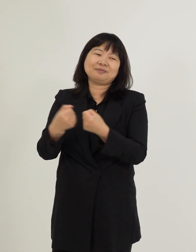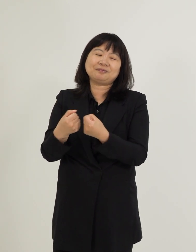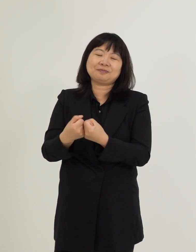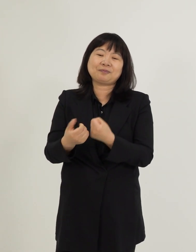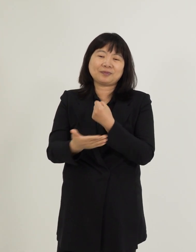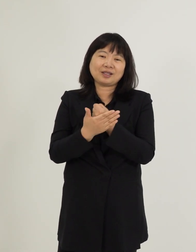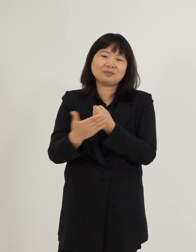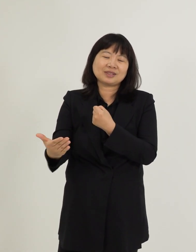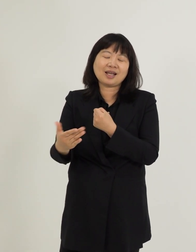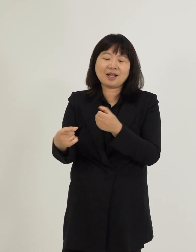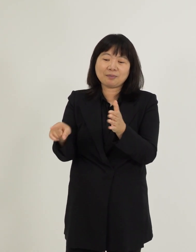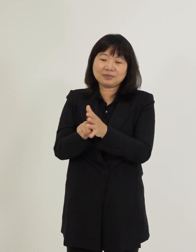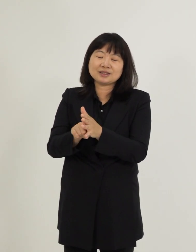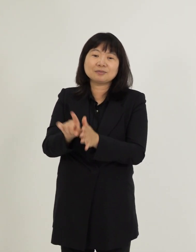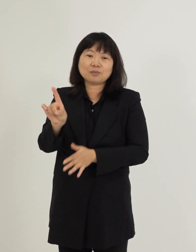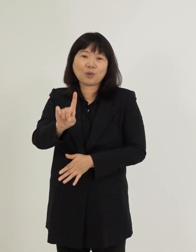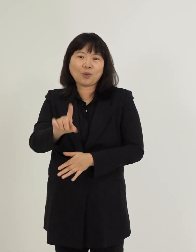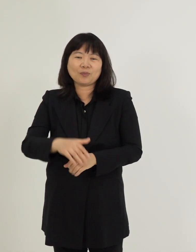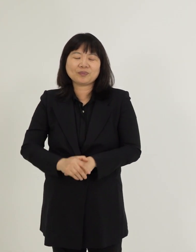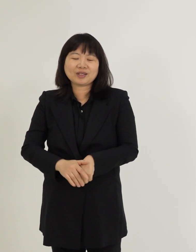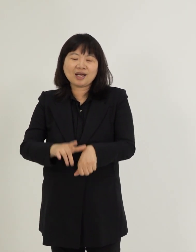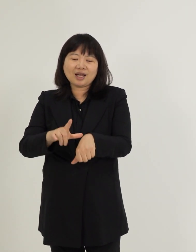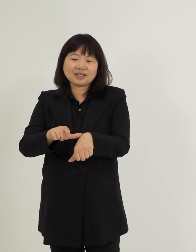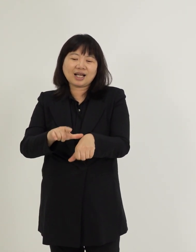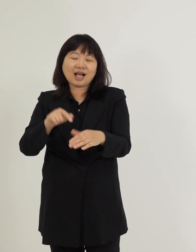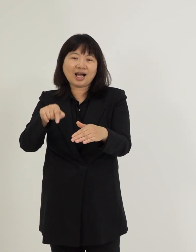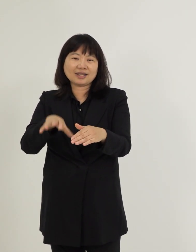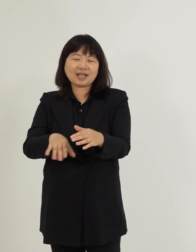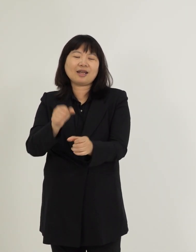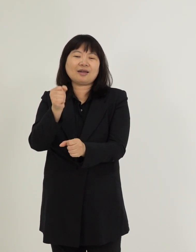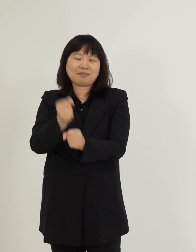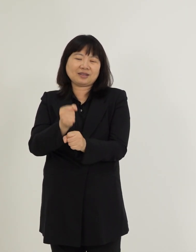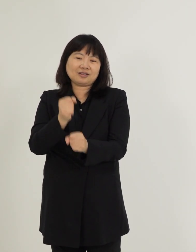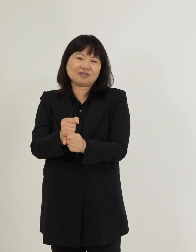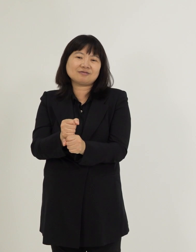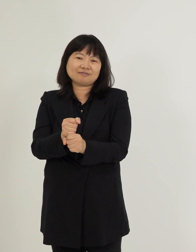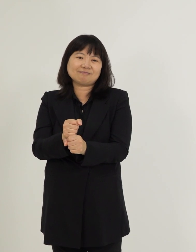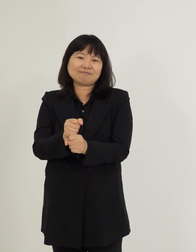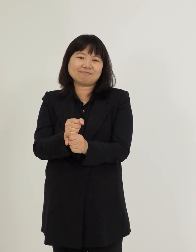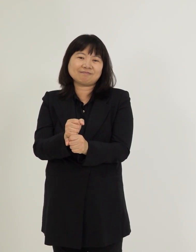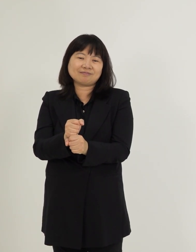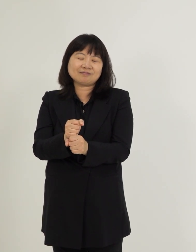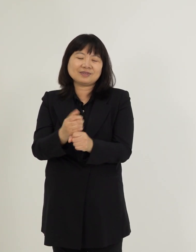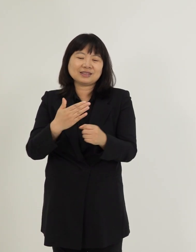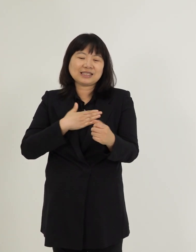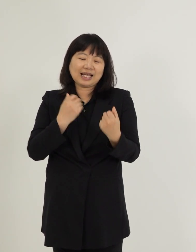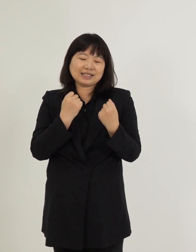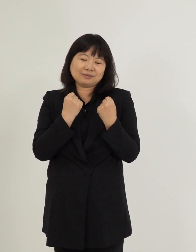그래서 믿음이라는 것은 시간 속에서 만들어지는 거죠.